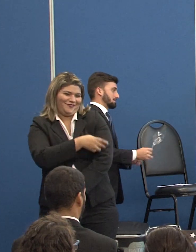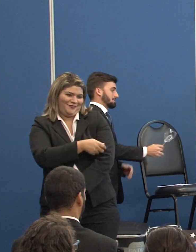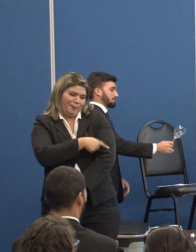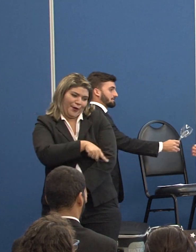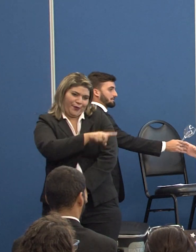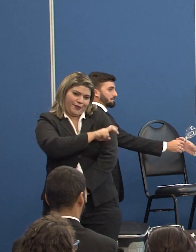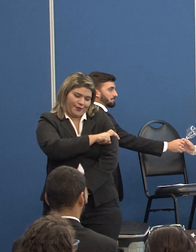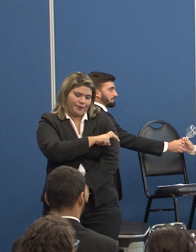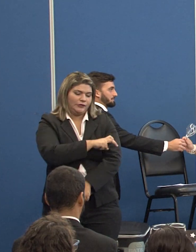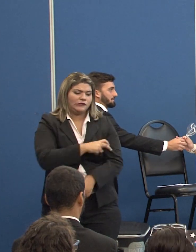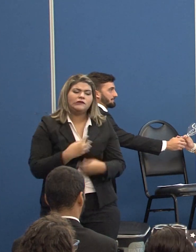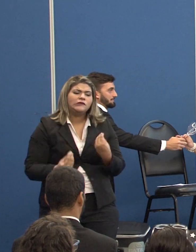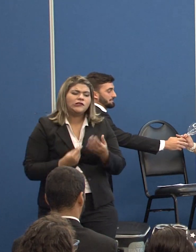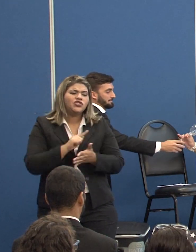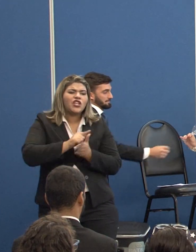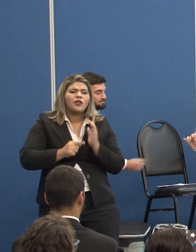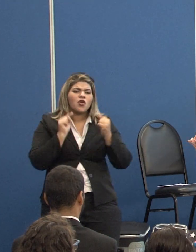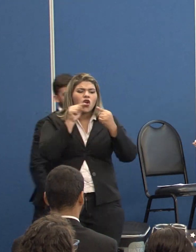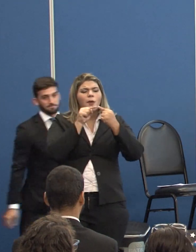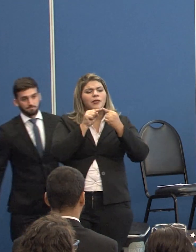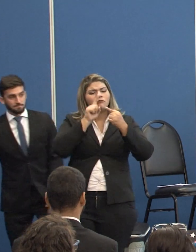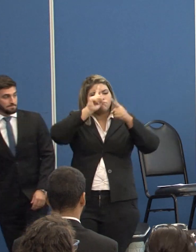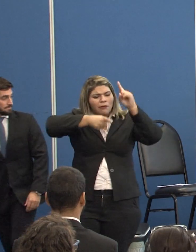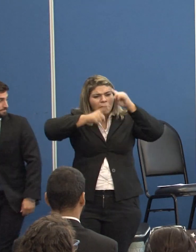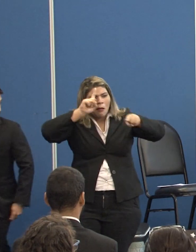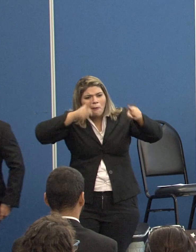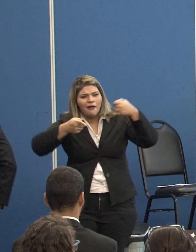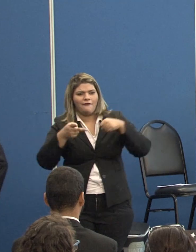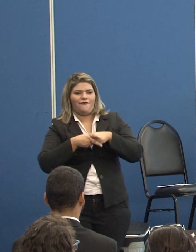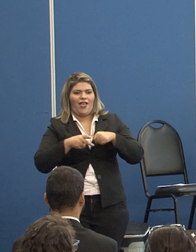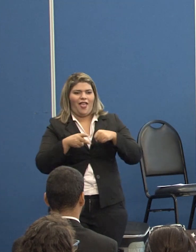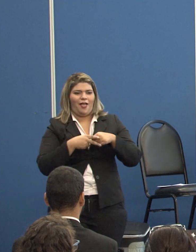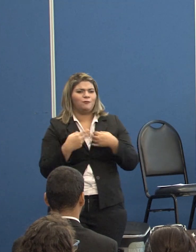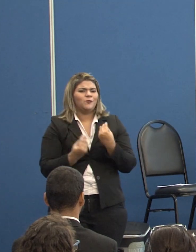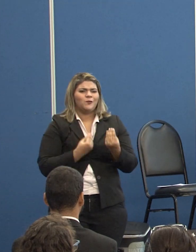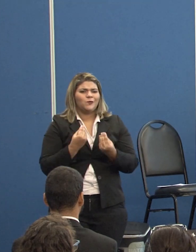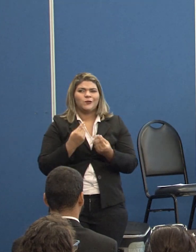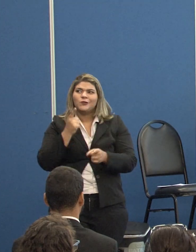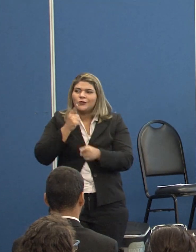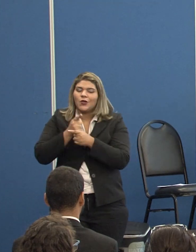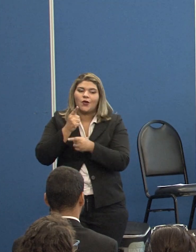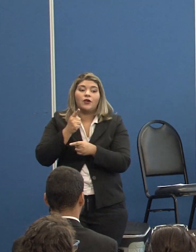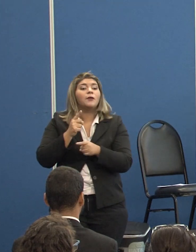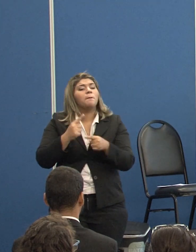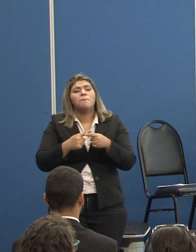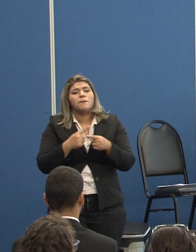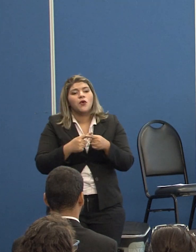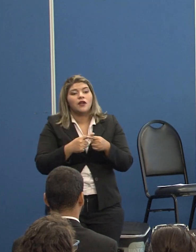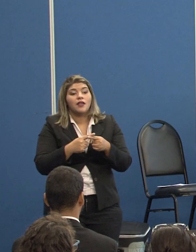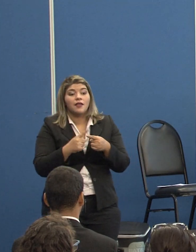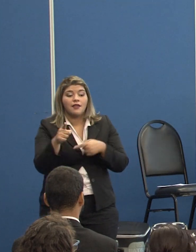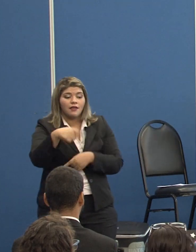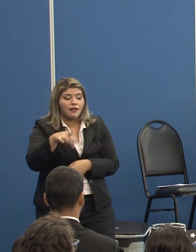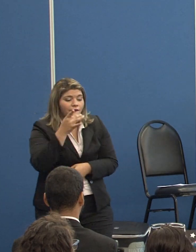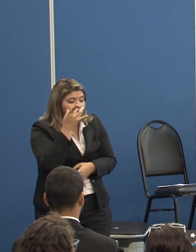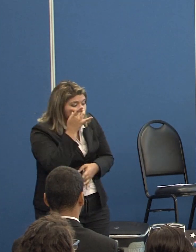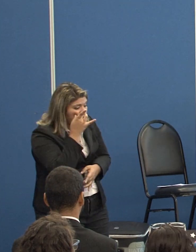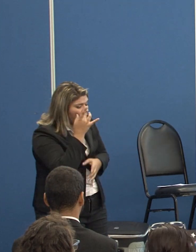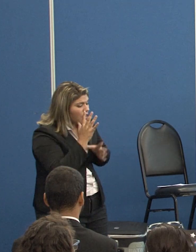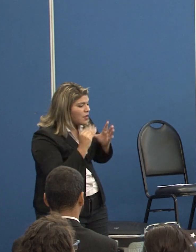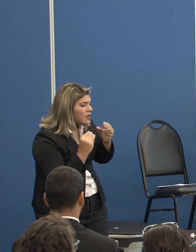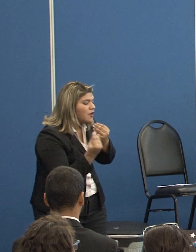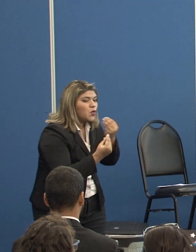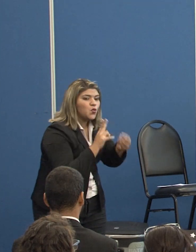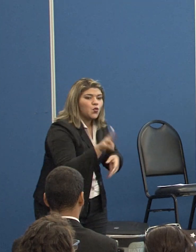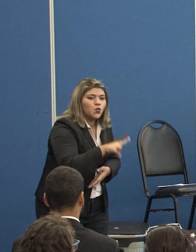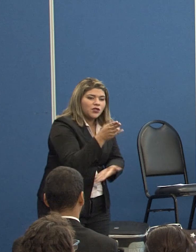Então, eu vou procurar um gênero textual que tenha esse tipo de verbo. Por quê? Porque é na vivência, é vendo aquele texto, é